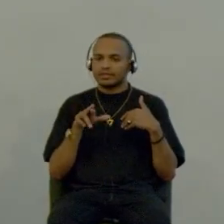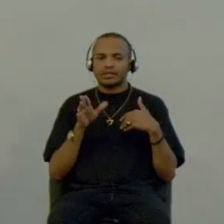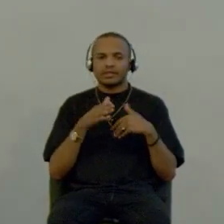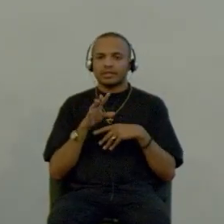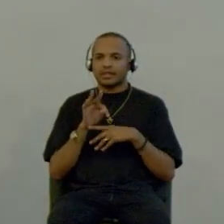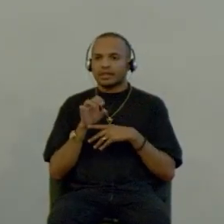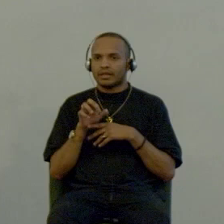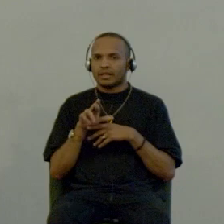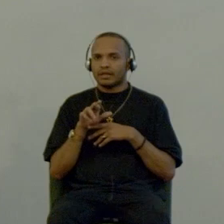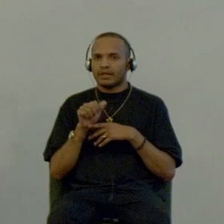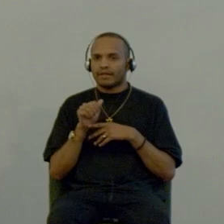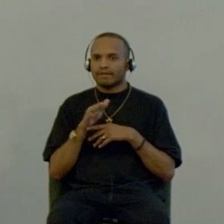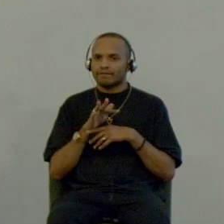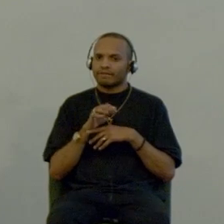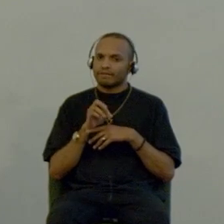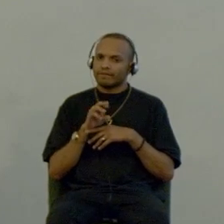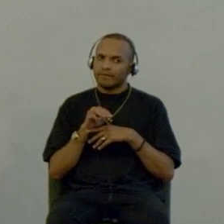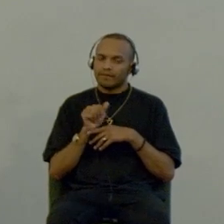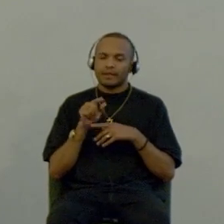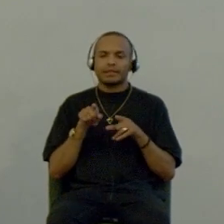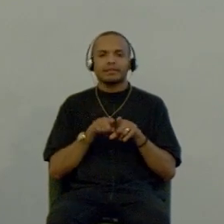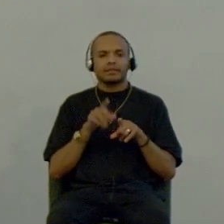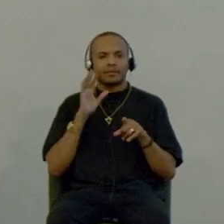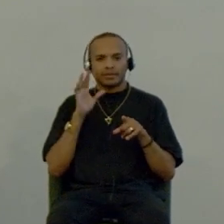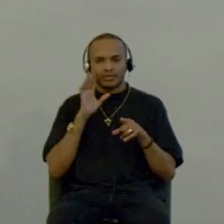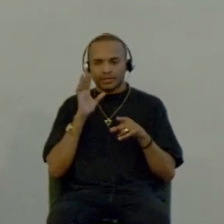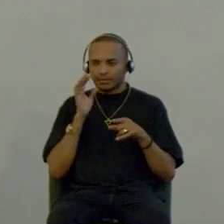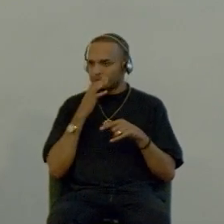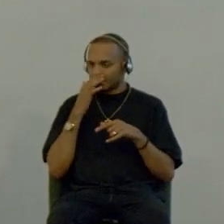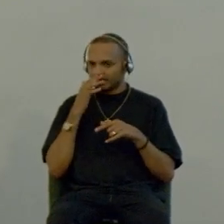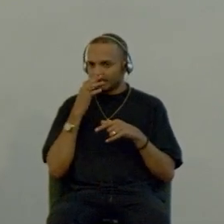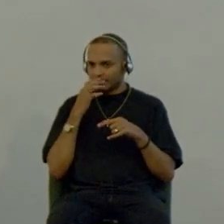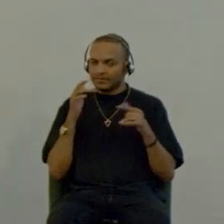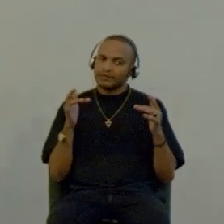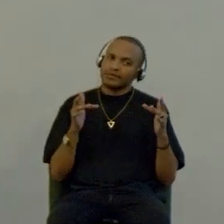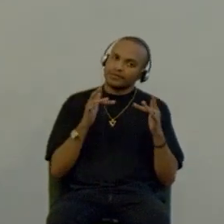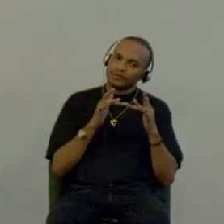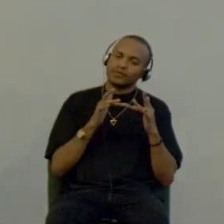aussi l'imaginaire, c'est le lien entre les portulans. Les portulans, donc, qui sont ces cartes